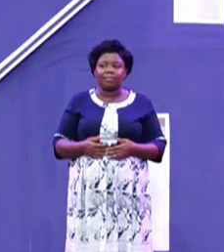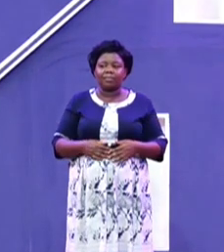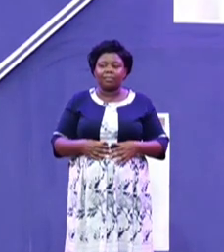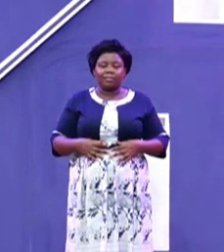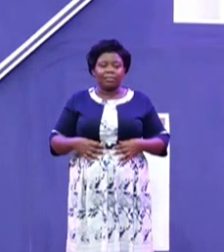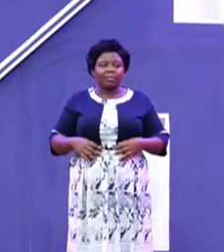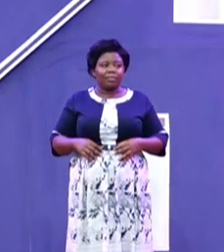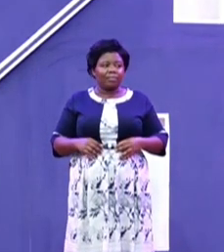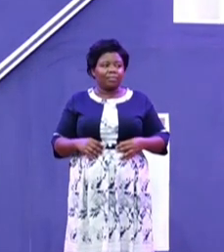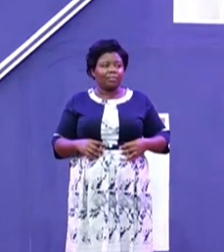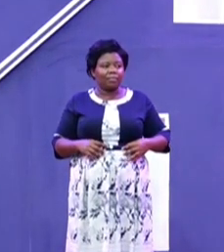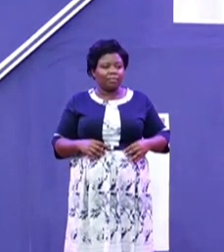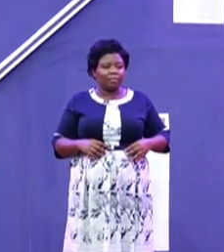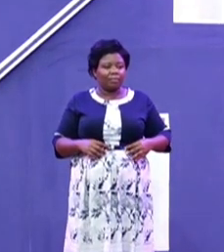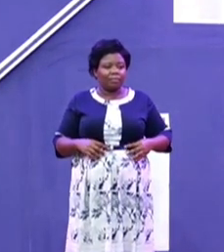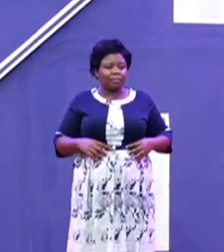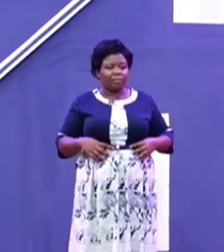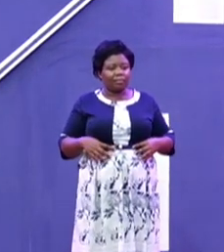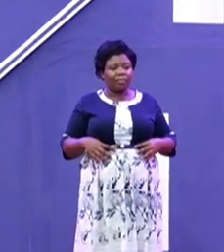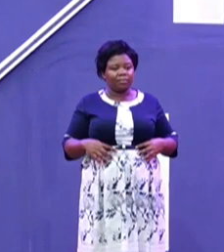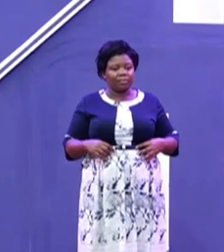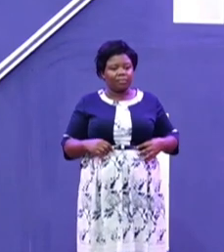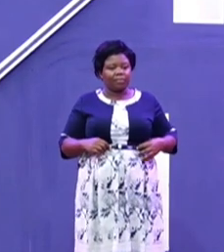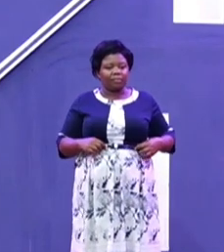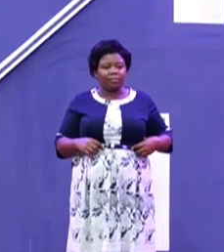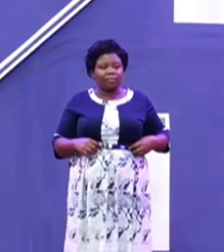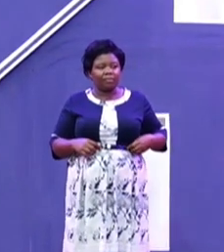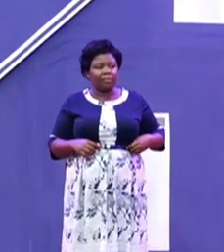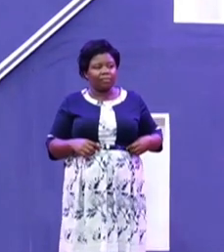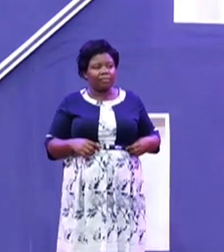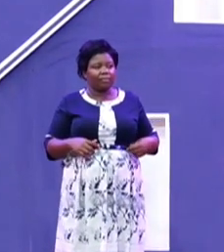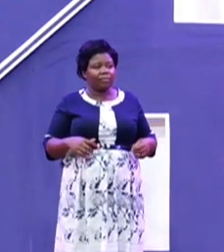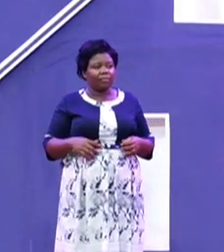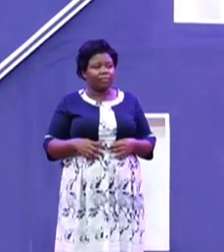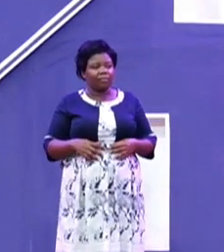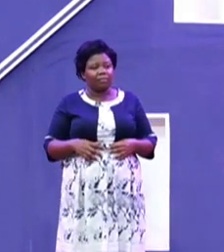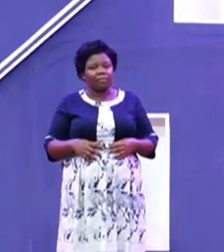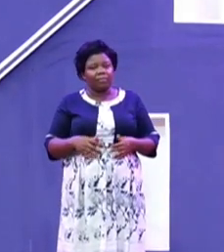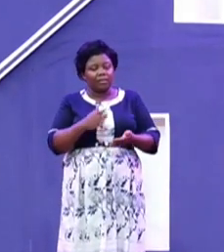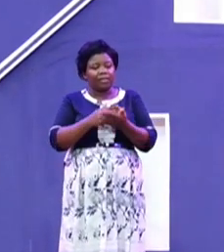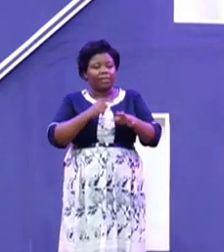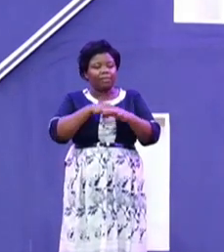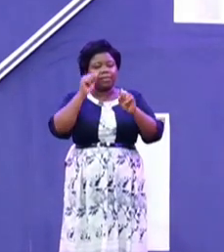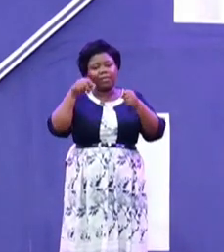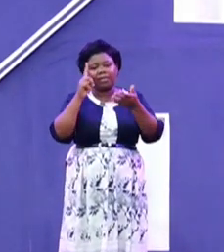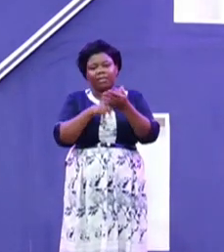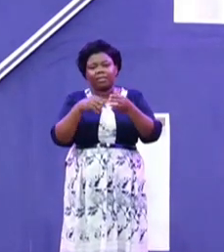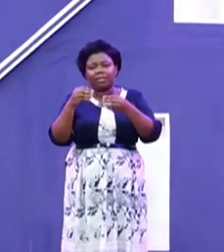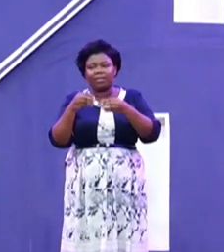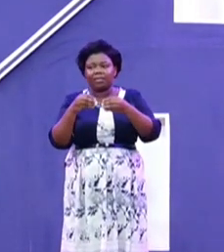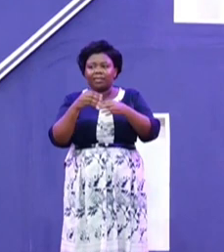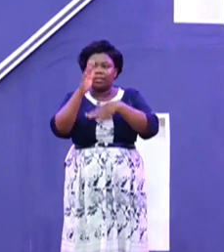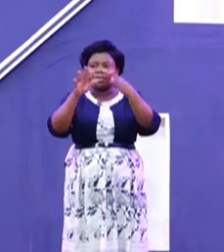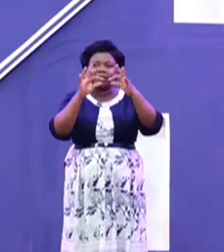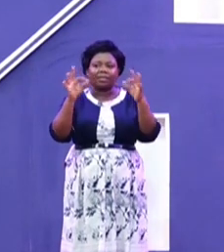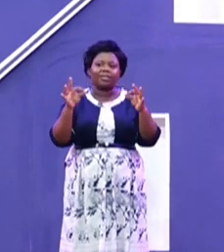kiriwa. Waliwo ndowooza ki era akyogedde kirabo. Nze kyemmanyi kale olumu nnyinza okukwata musumba ekirabo n'enkuwaayo. Ekirabo